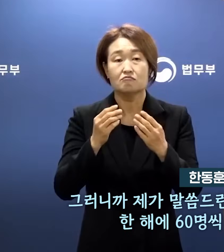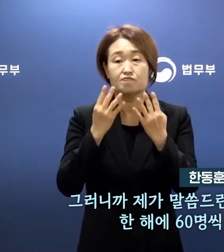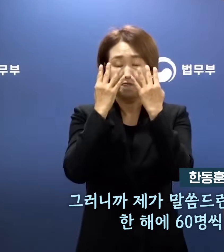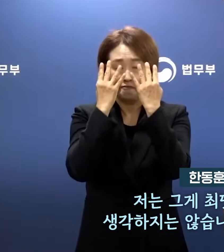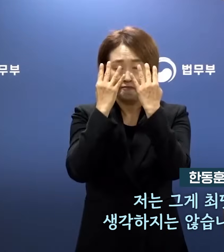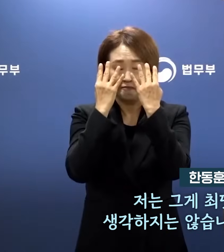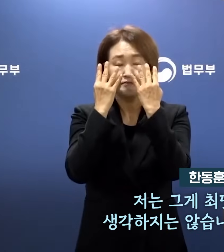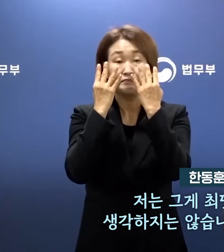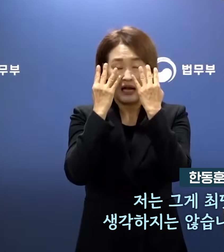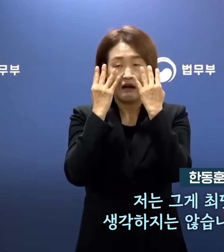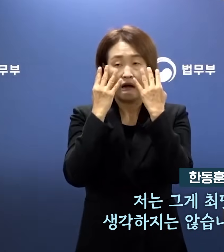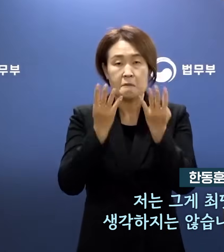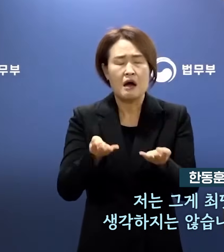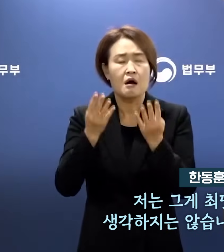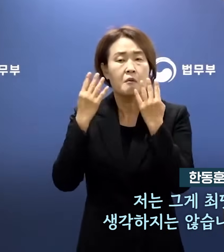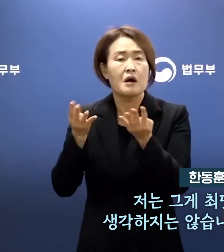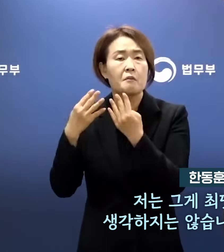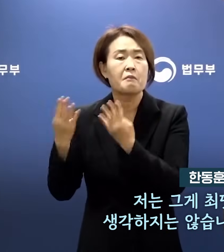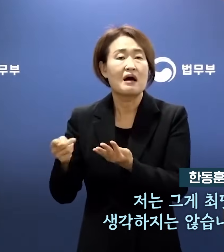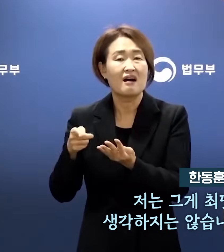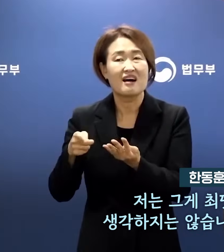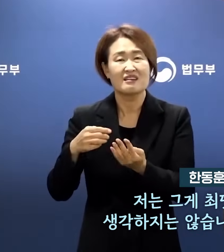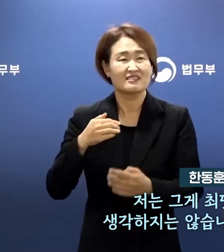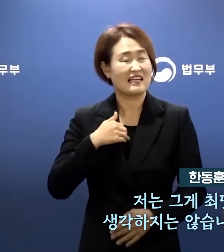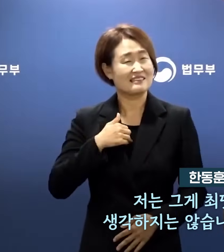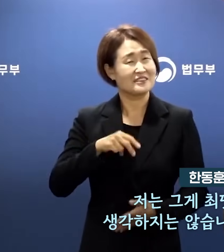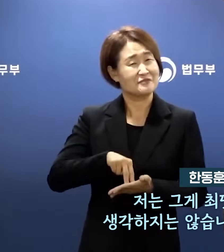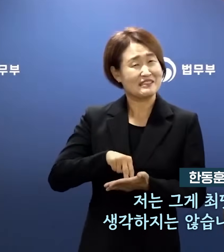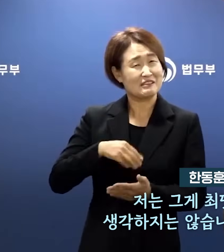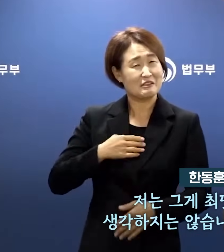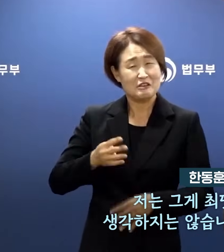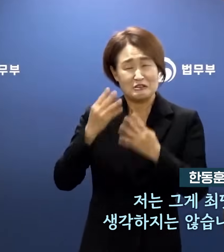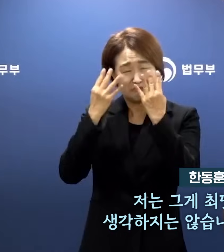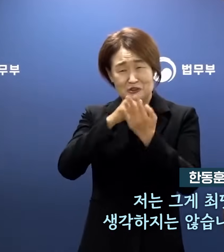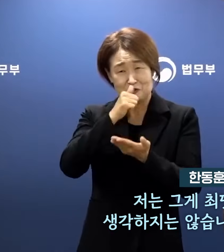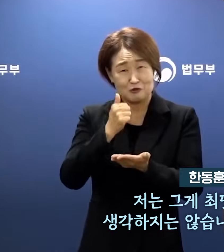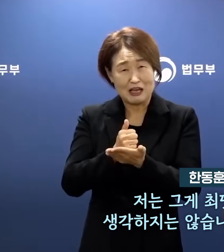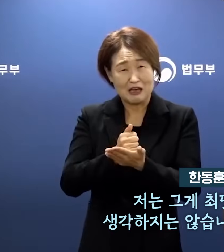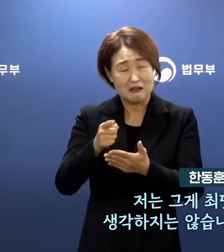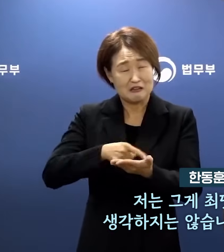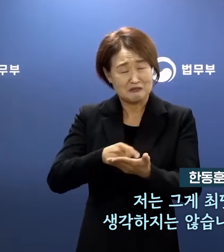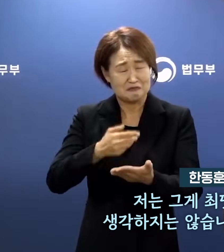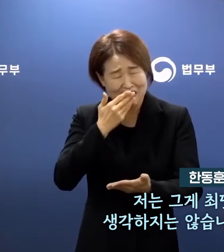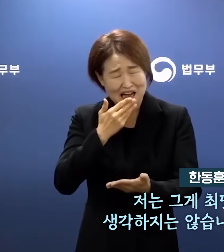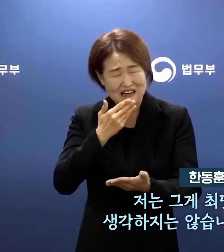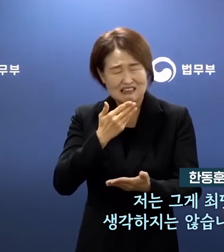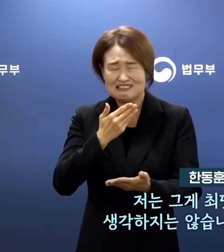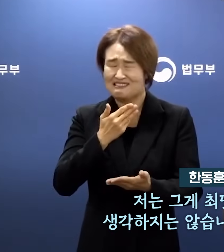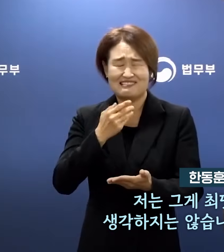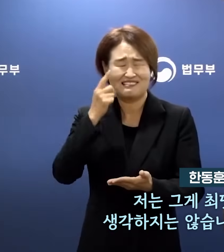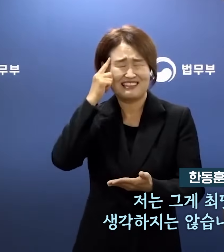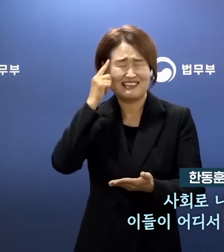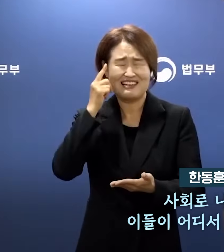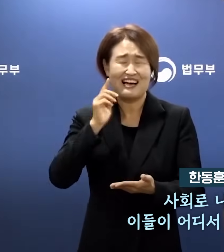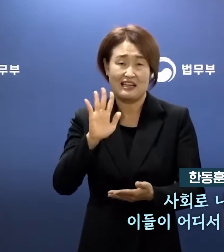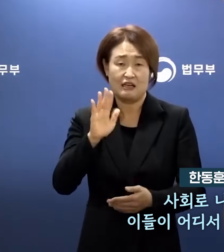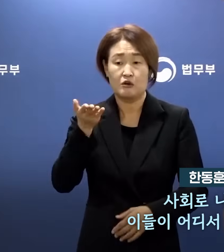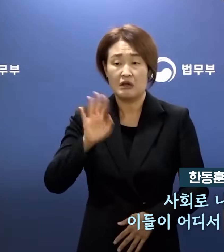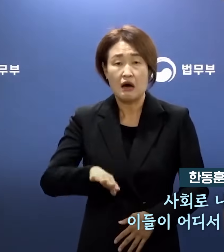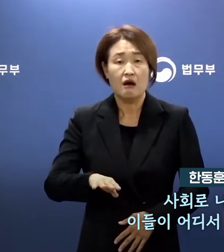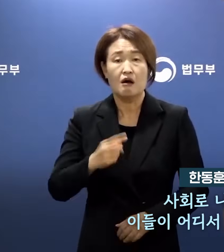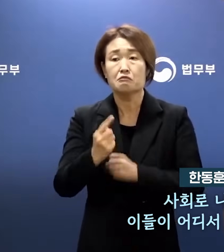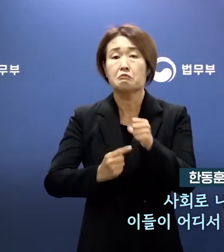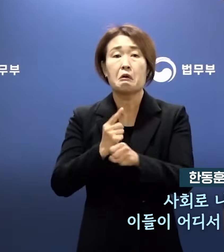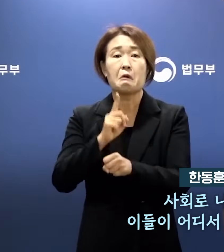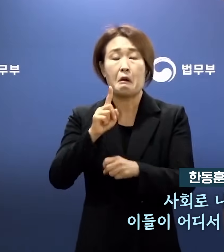형기를 마치고 뭐 저는 그게 죄값이 온당하다고 생각하진 않습니다만 출소하게 됩니다. 사회로